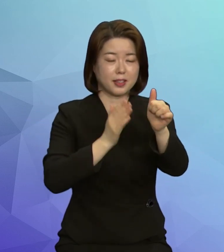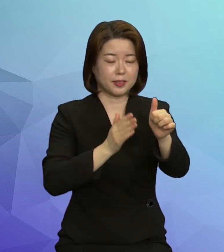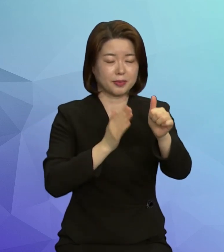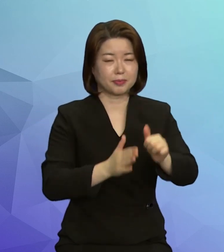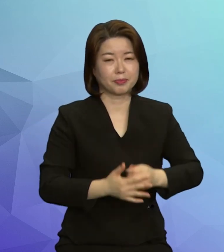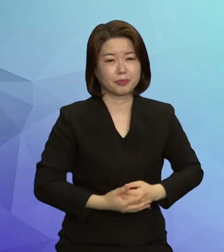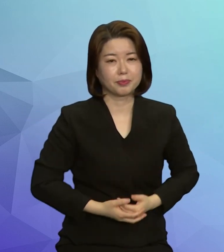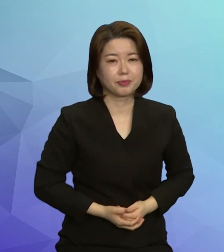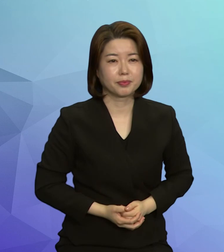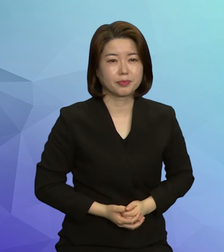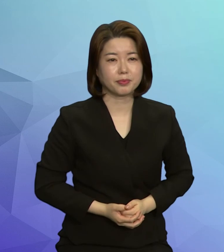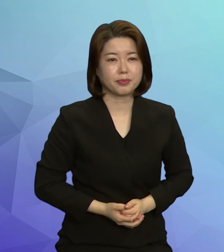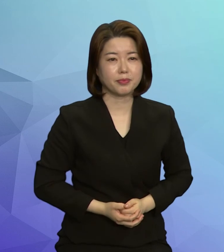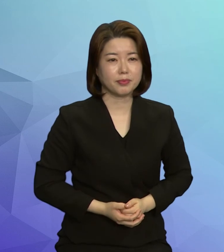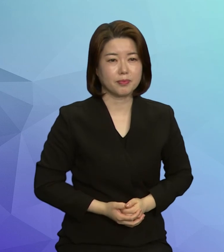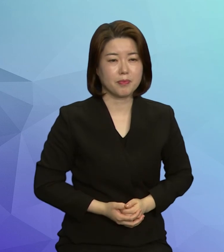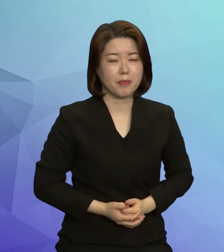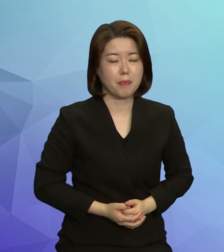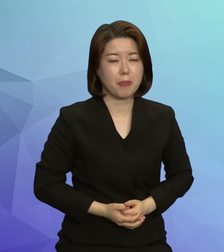일어나셔서 찬양하겠습니다.